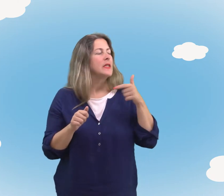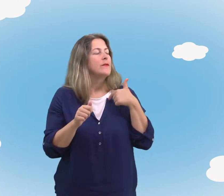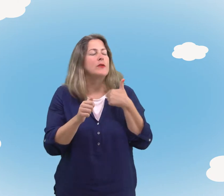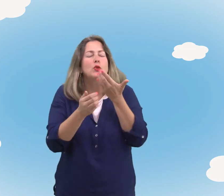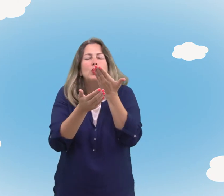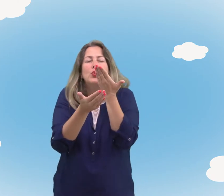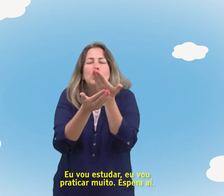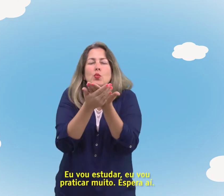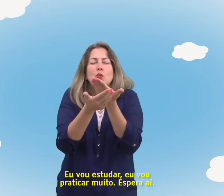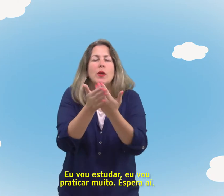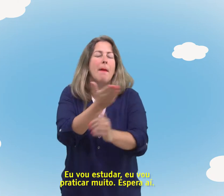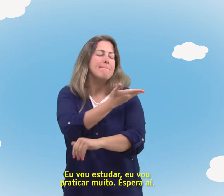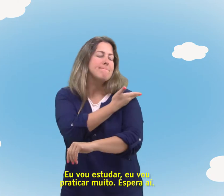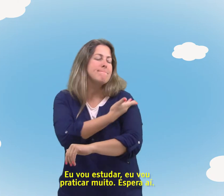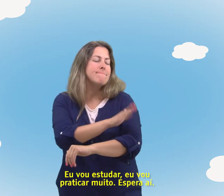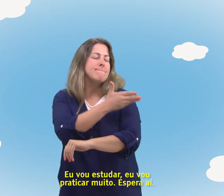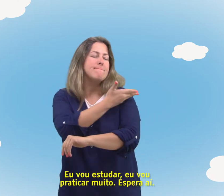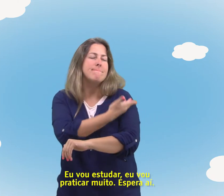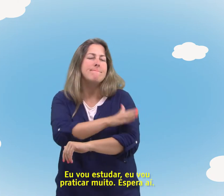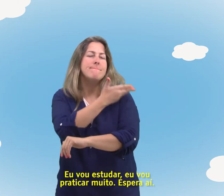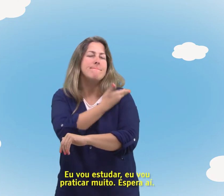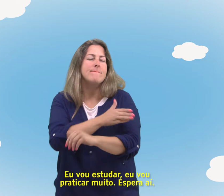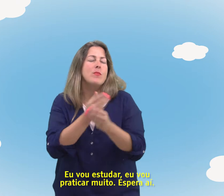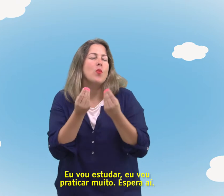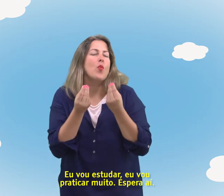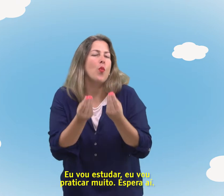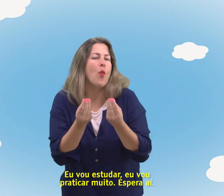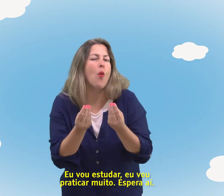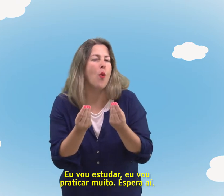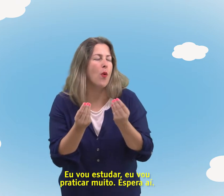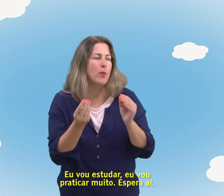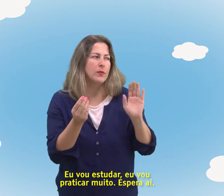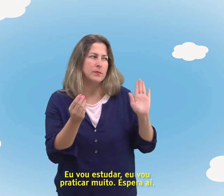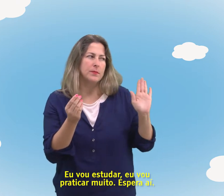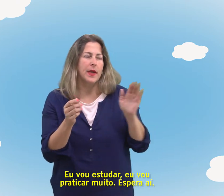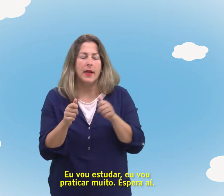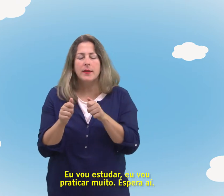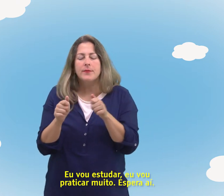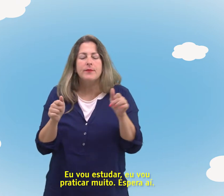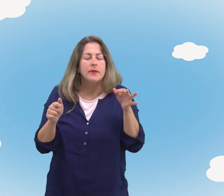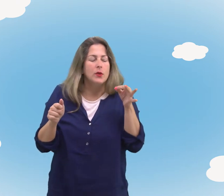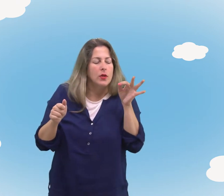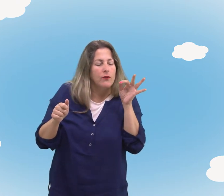eu vou estudar eu vou praticar muito é e